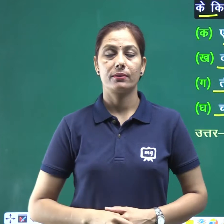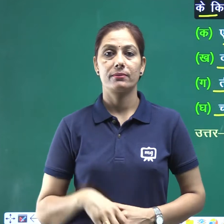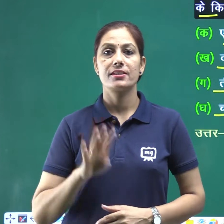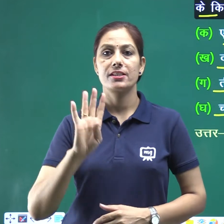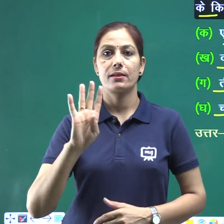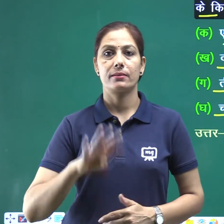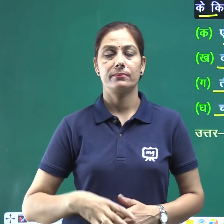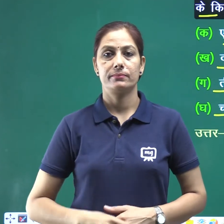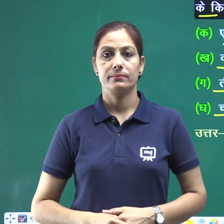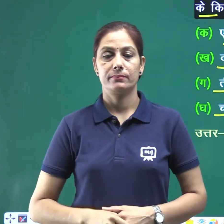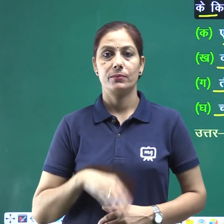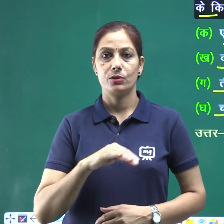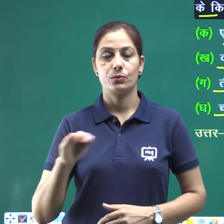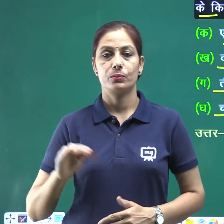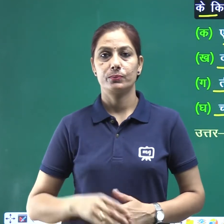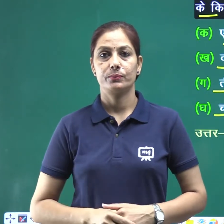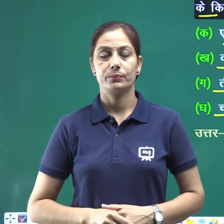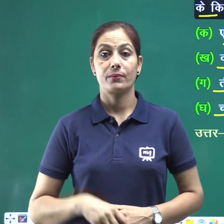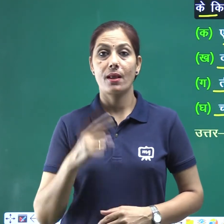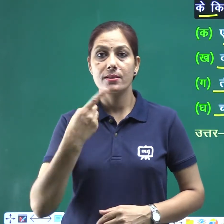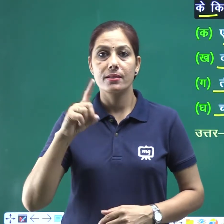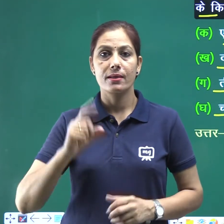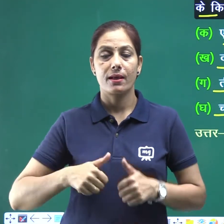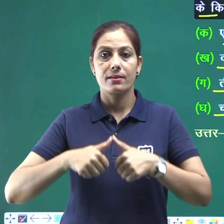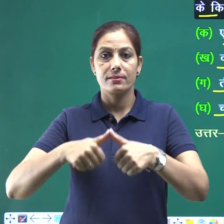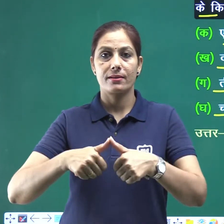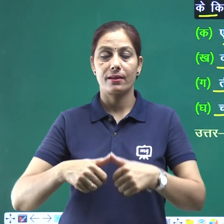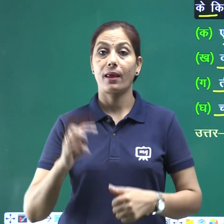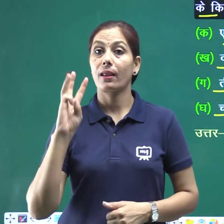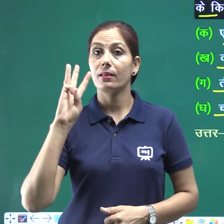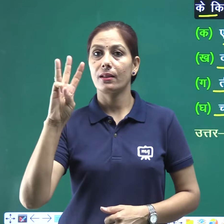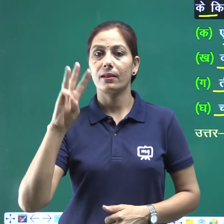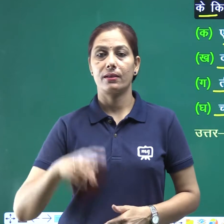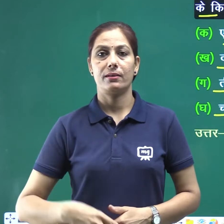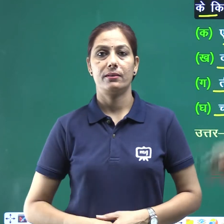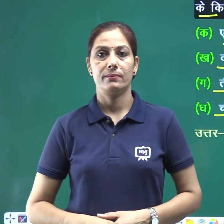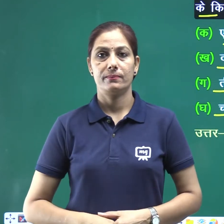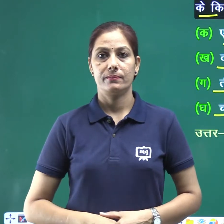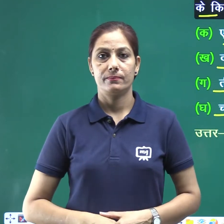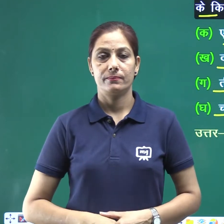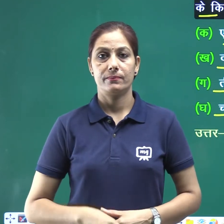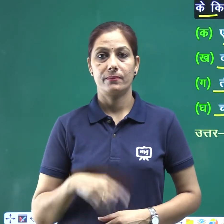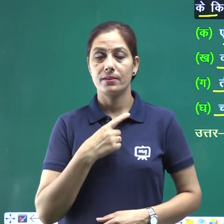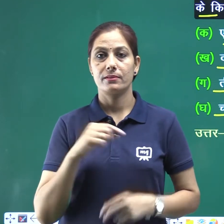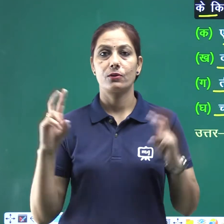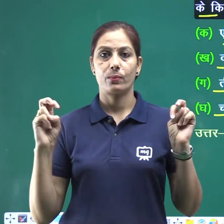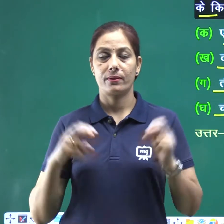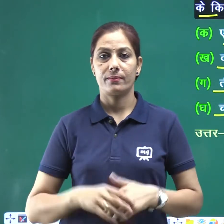4। बच्चों, सही उत्तर है 3। इस अध्याय